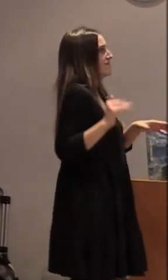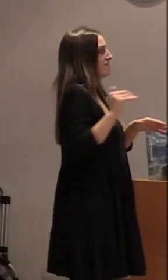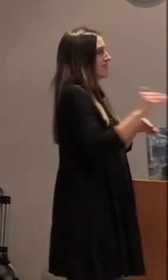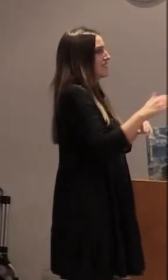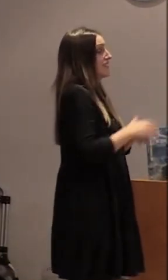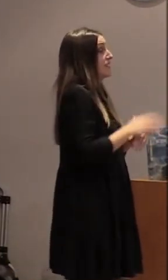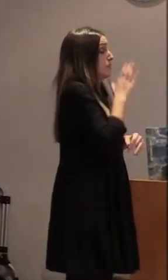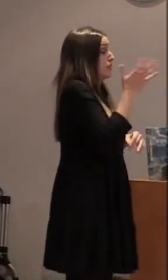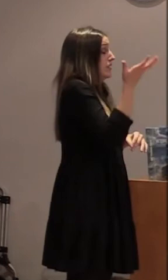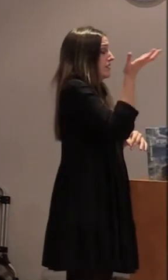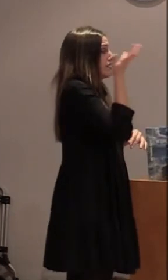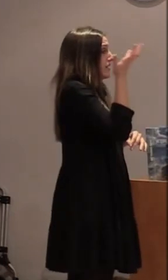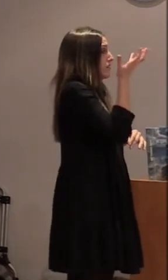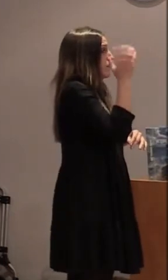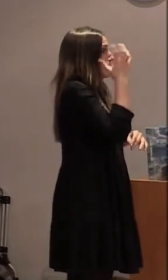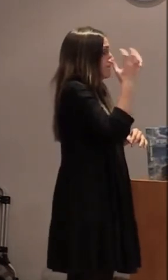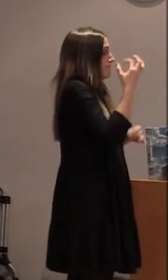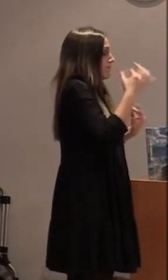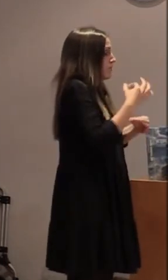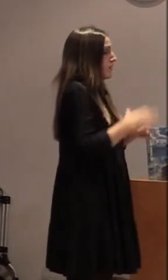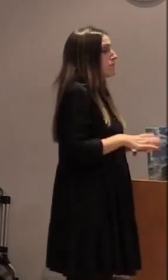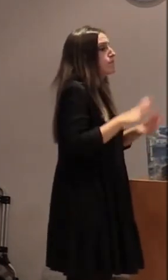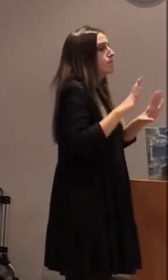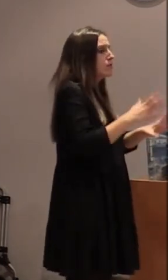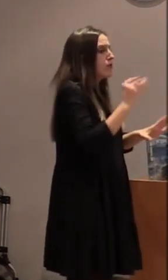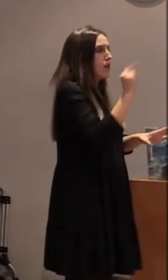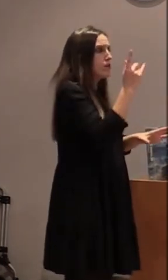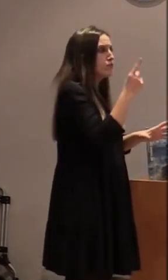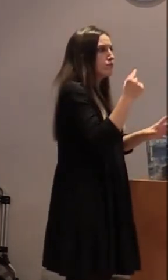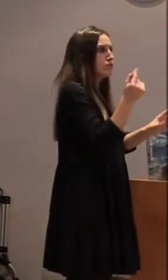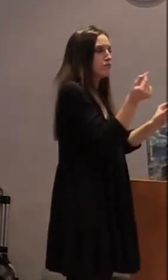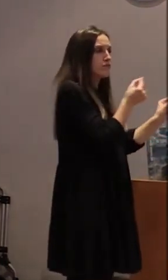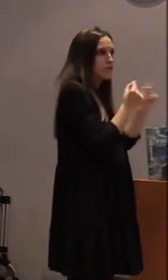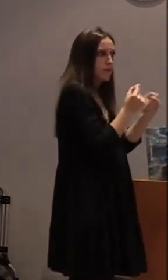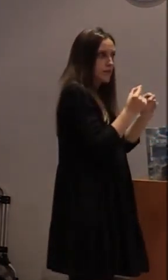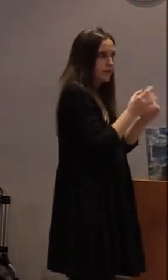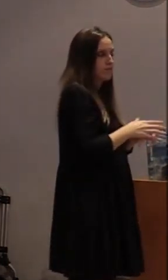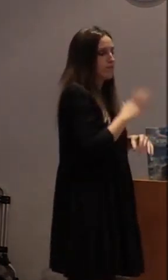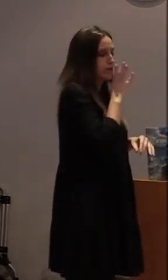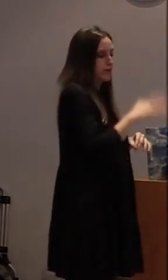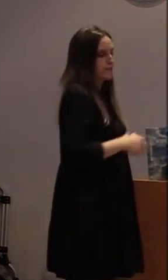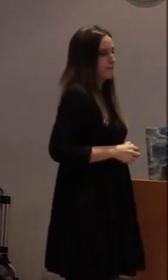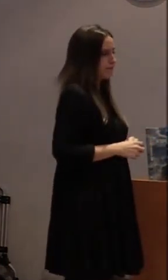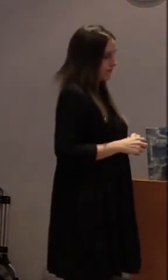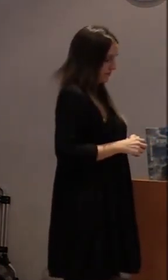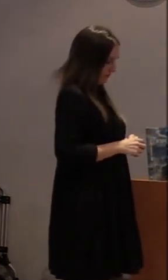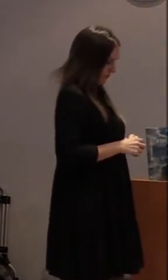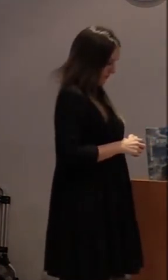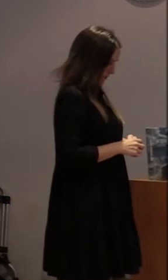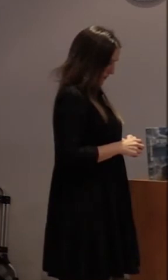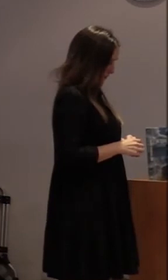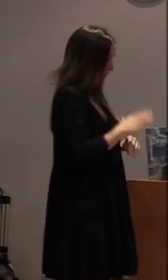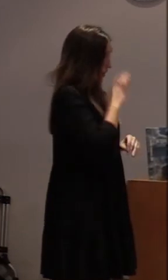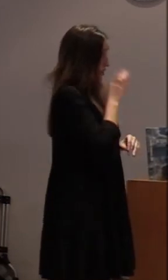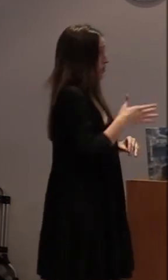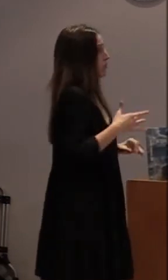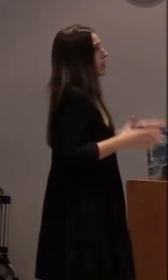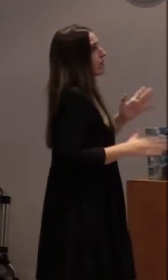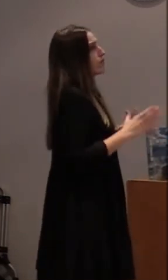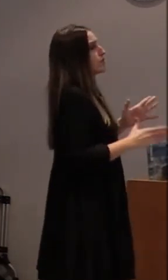dominante, ¿no? Ahora bien, aquí viene un pequeño conflicto. ¿Por qué? Porque durante los periodos muy